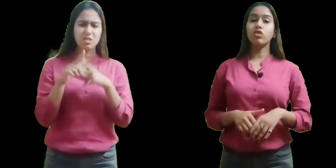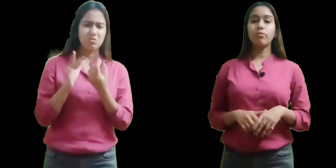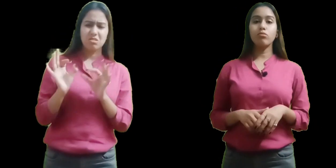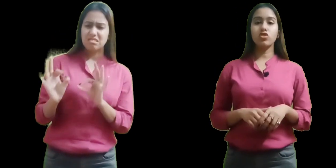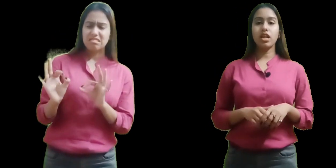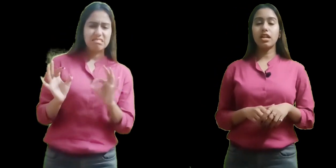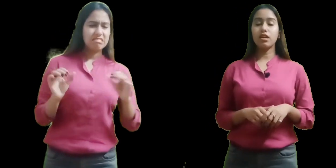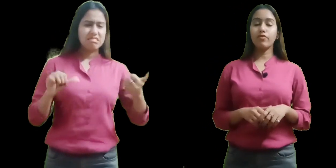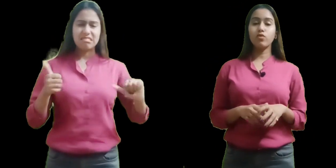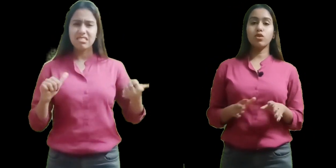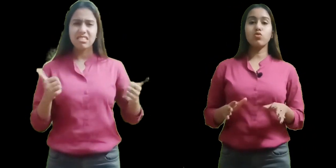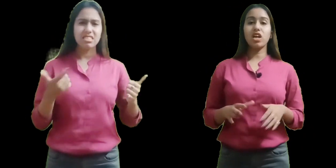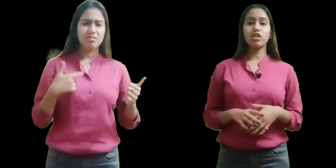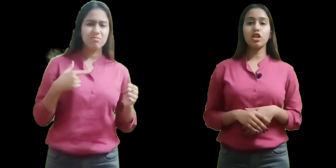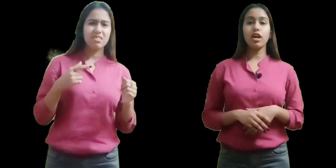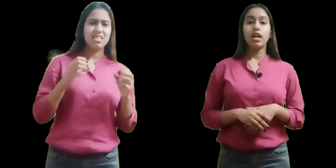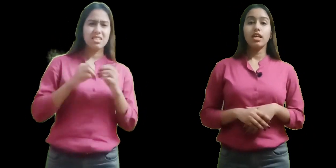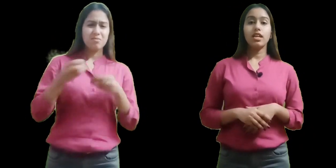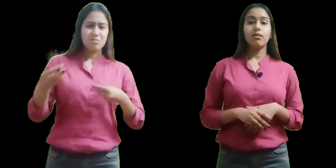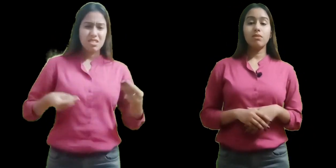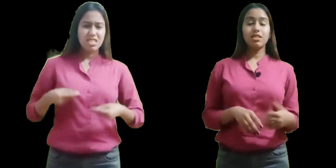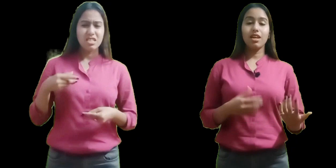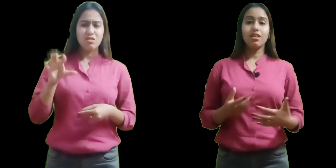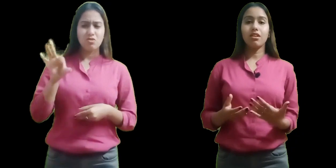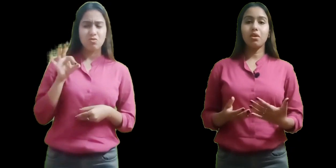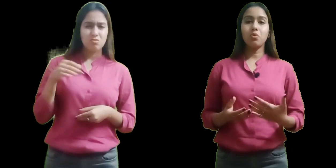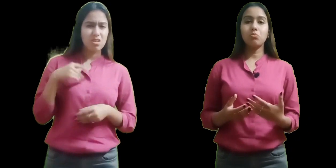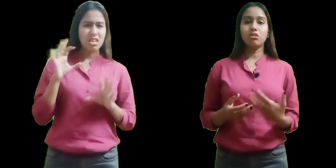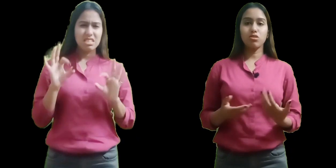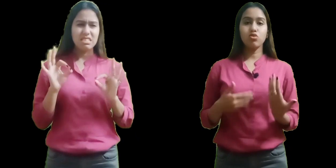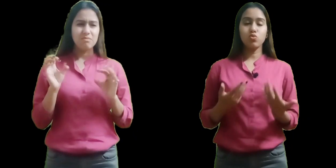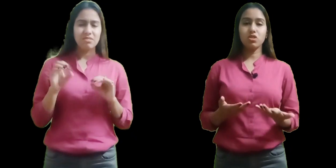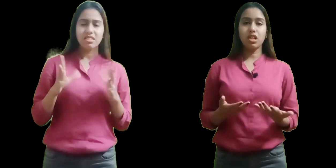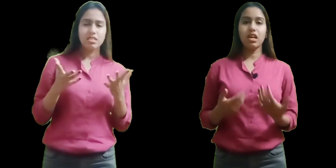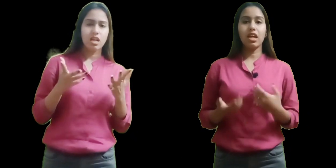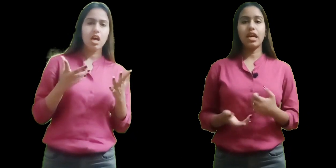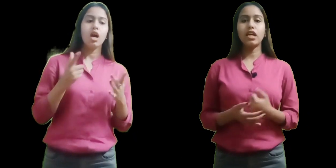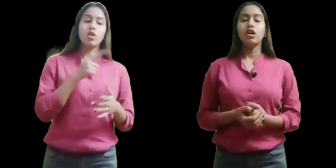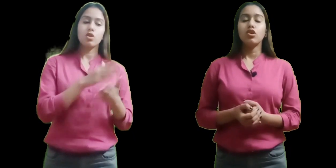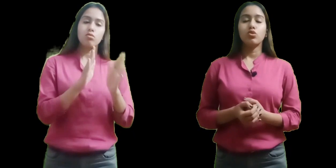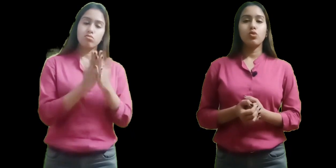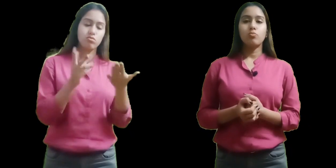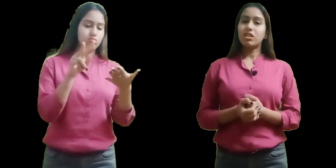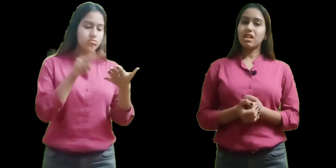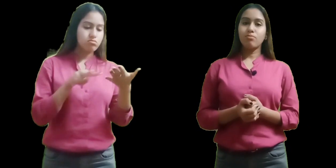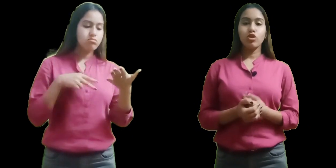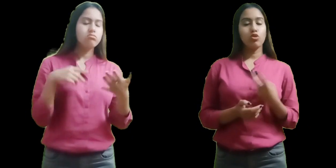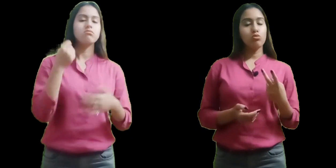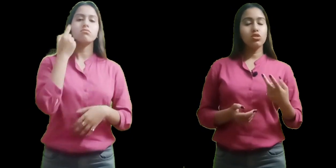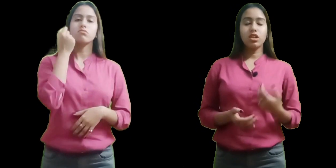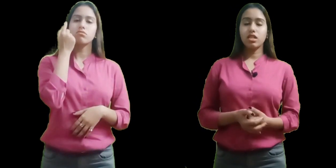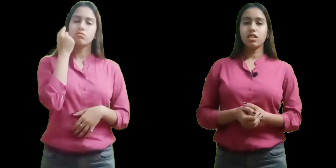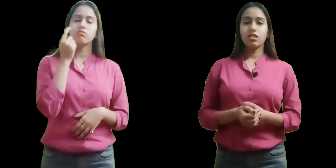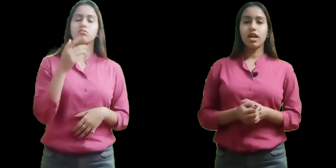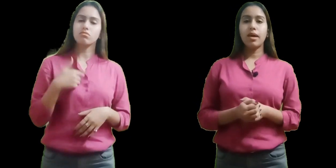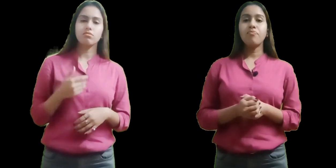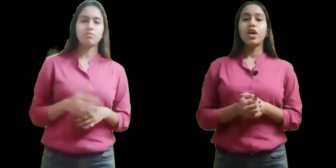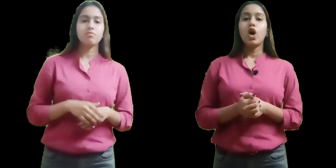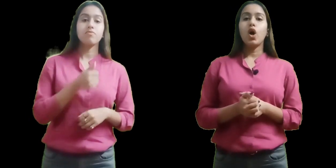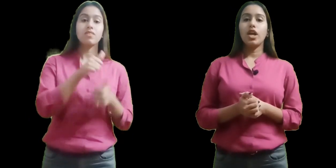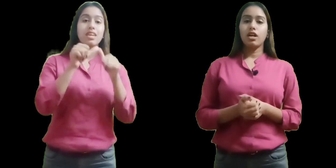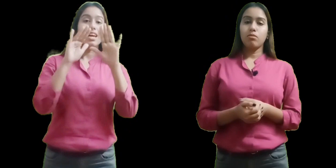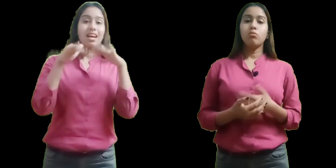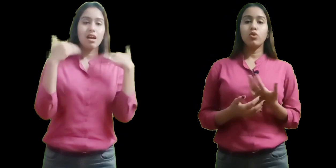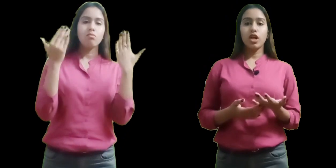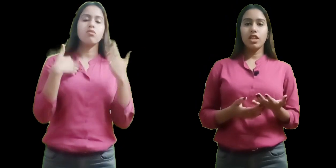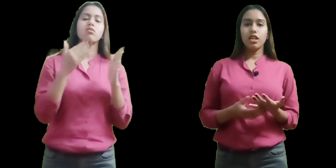पढ़ती हूँ जब भी मुझे कंफ्यूजन हो जाती है कि मैं सही कर रही हूँ बिजनेस को चूज करके या नहीं। तो प्लीज आप लोग ये दोनों बुक्स खरीद सकते हैं।